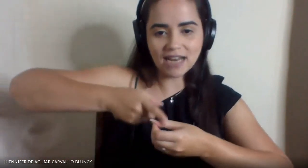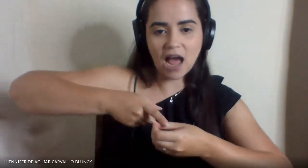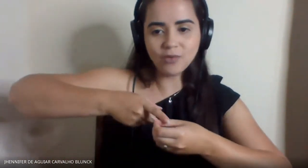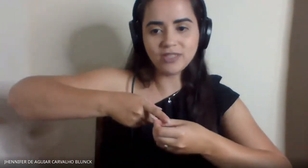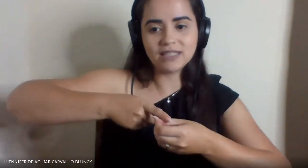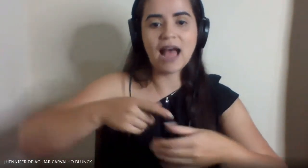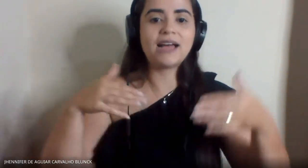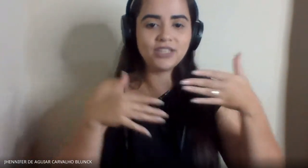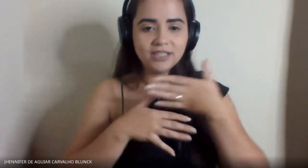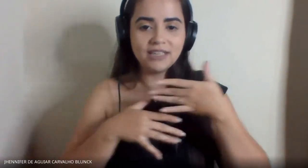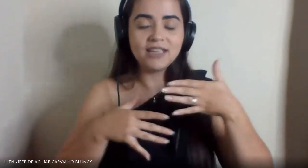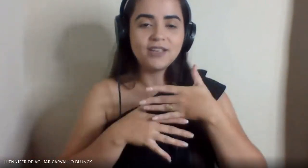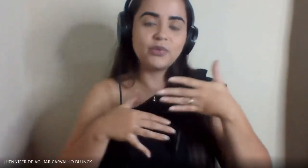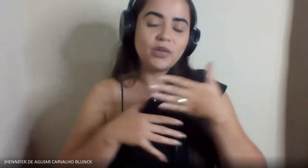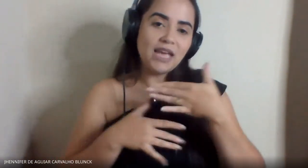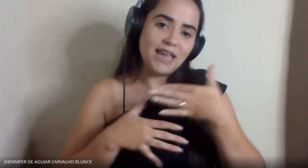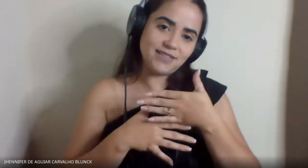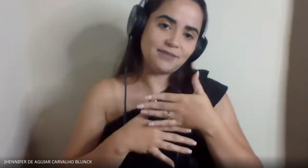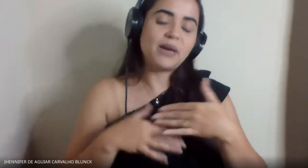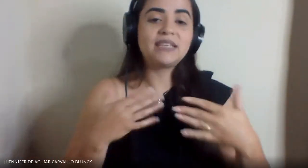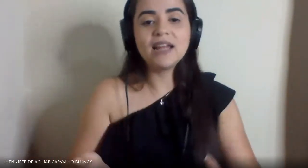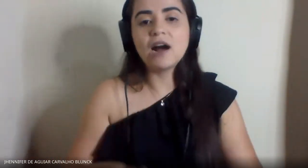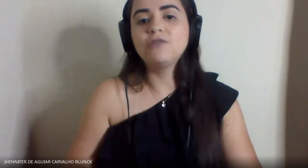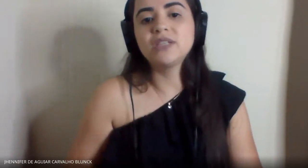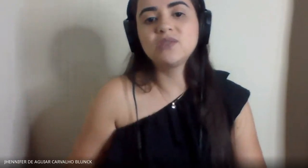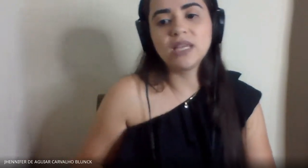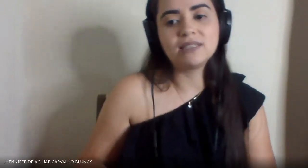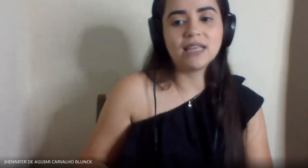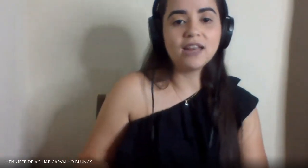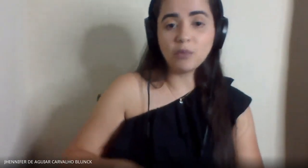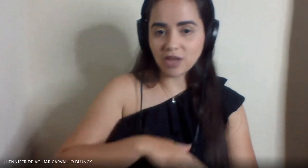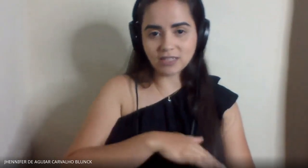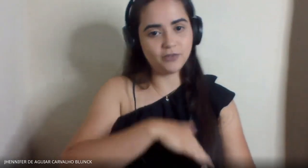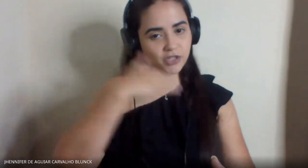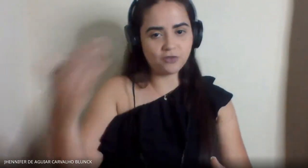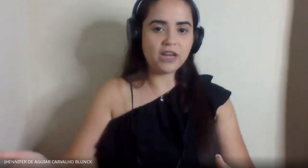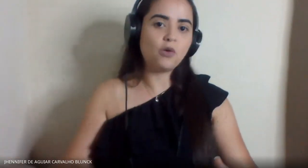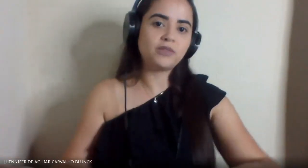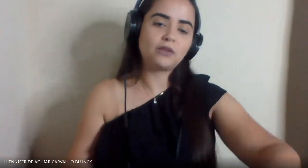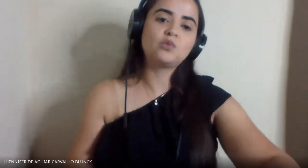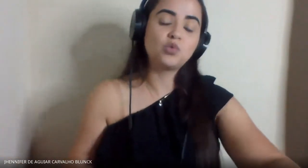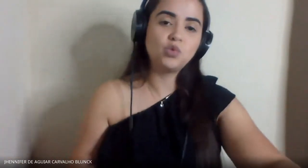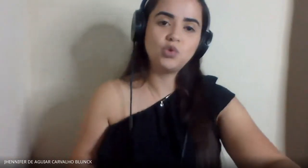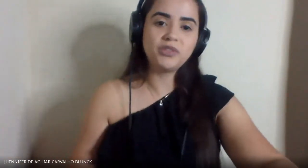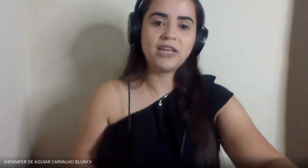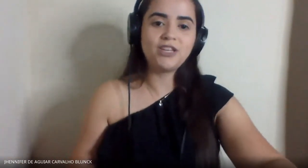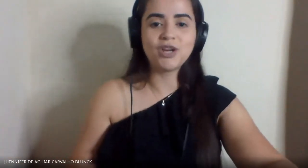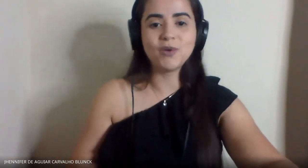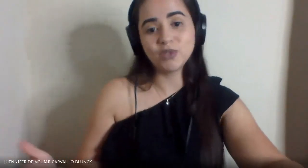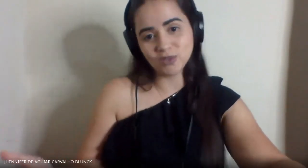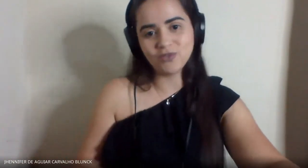esse sinal de cidade do que esse. Mas é legal vocês conhecerem, porque se vocês estiverem em contato com surdo de